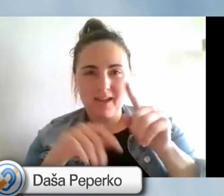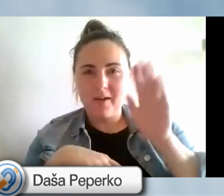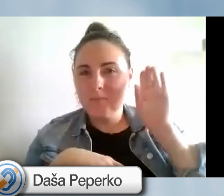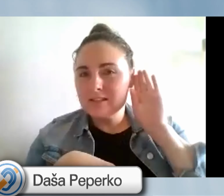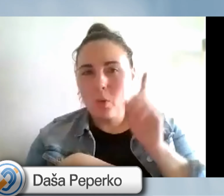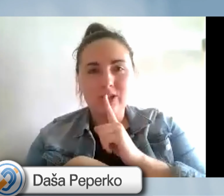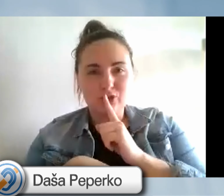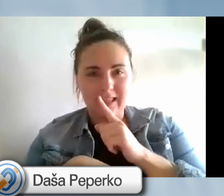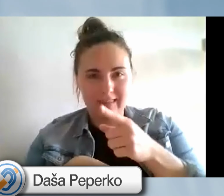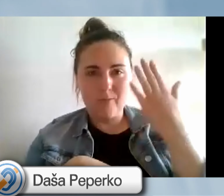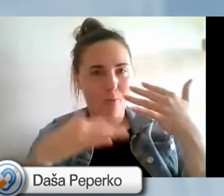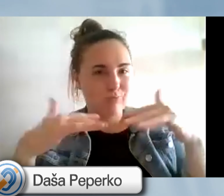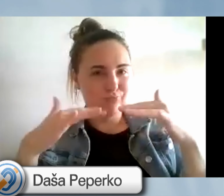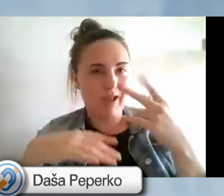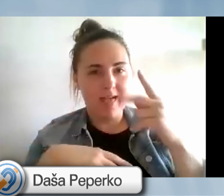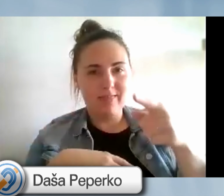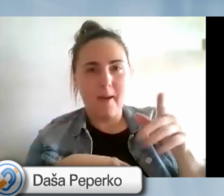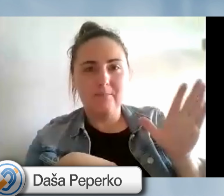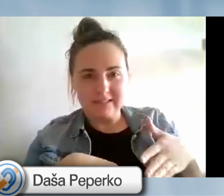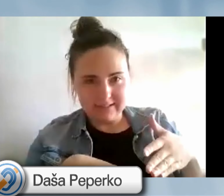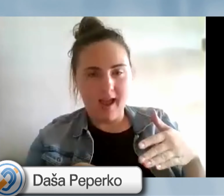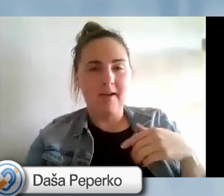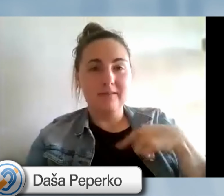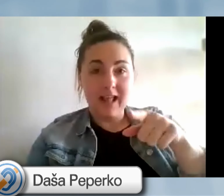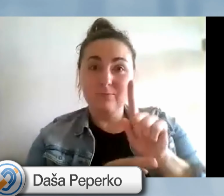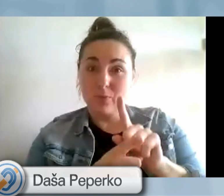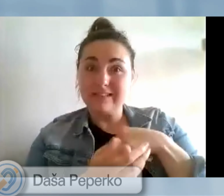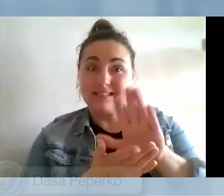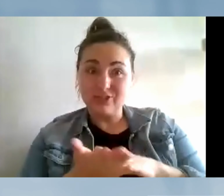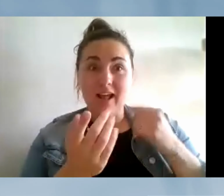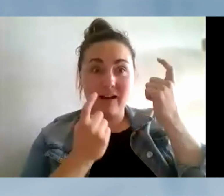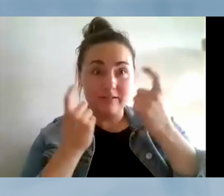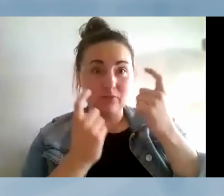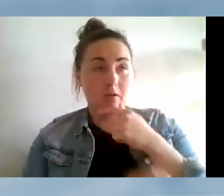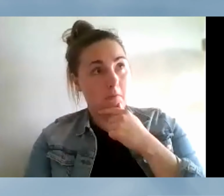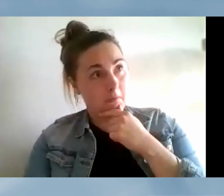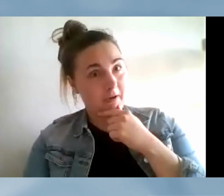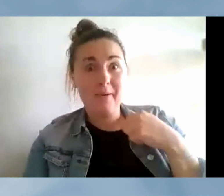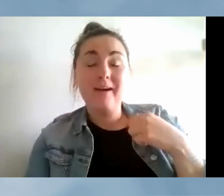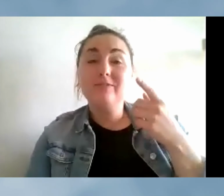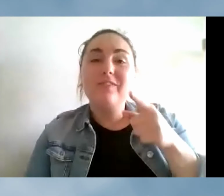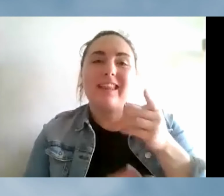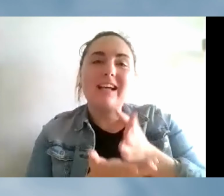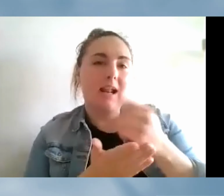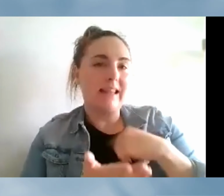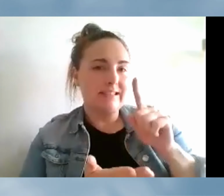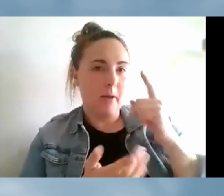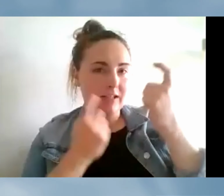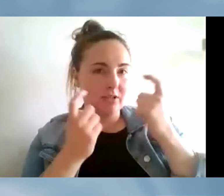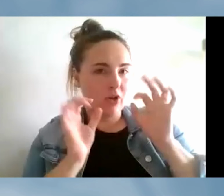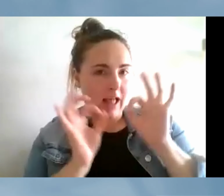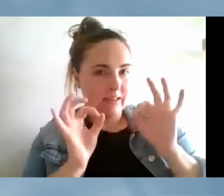Ja, gledala sem en prispevek v oddaji Prisluhnimo tišini, ki je bil prav v navezavi s tem psom in takrat sem začela razmišljati,